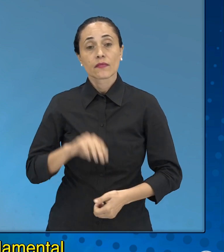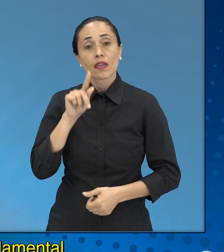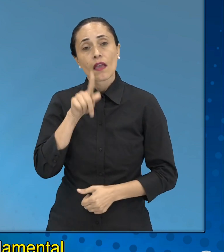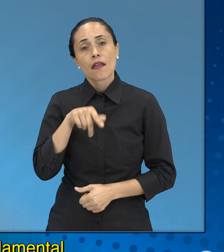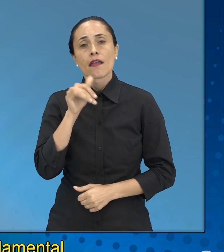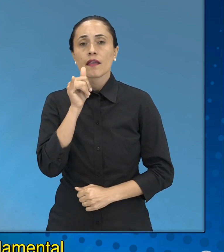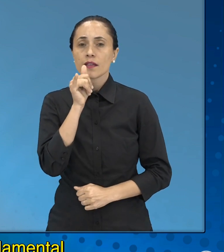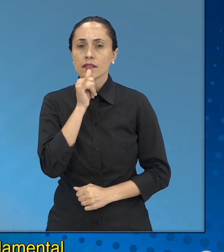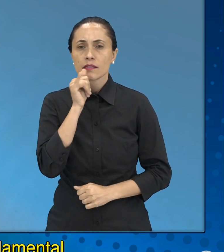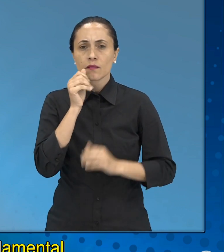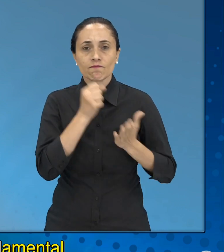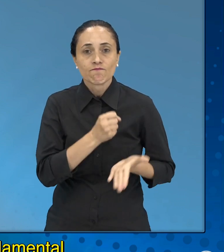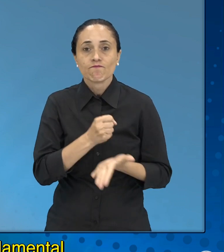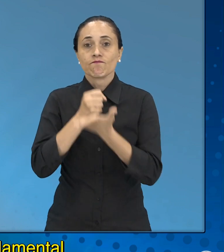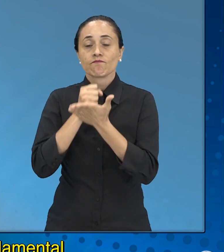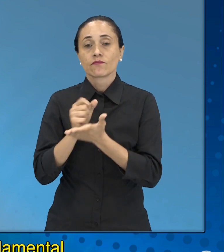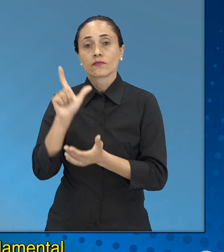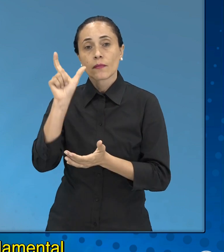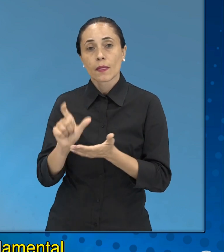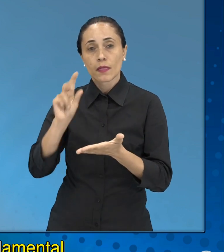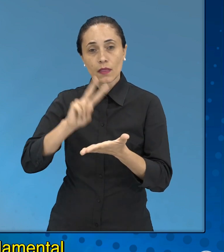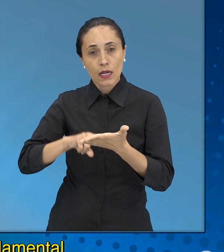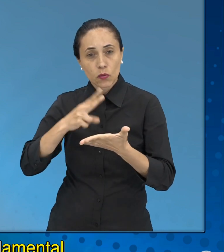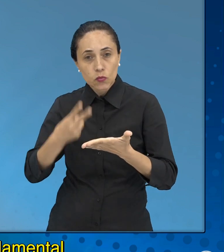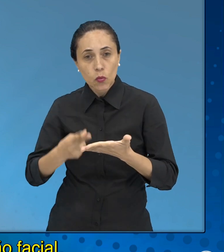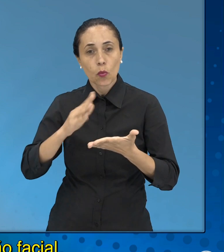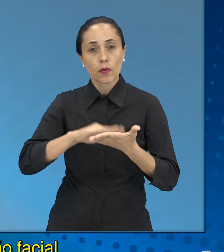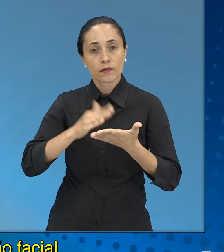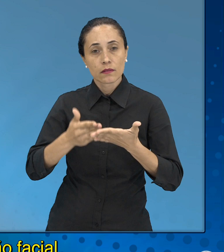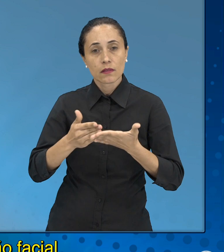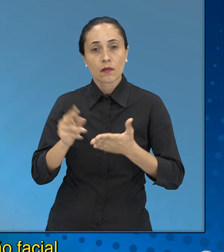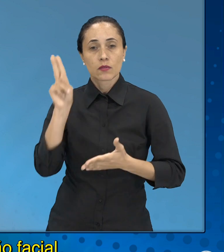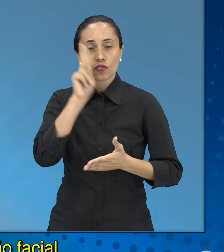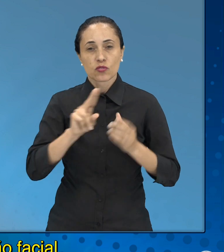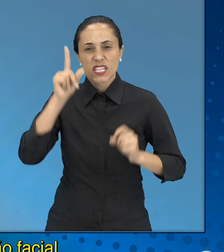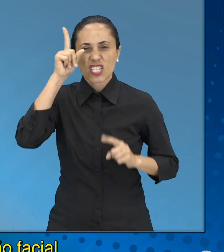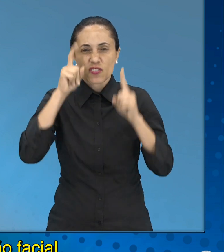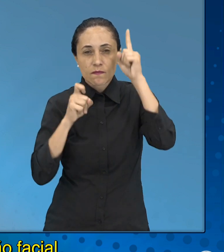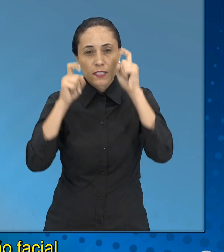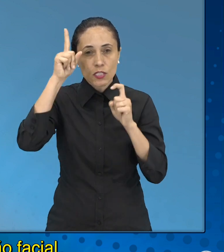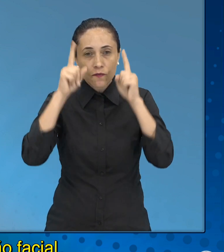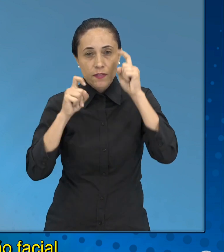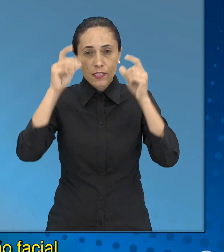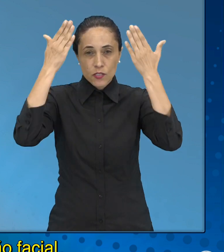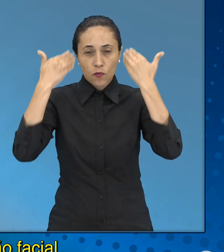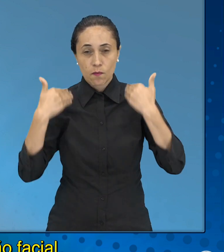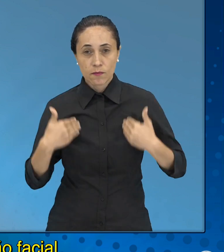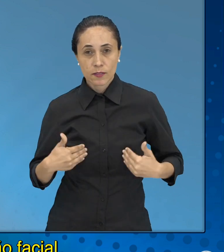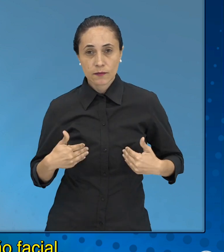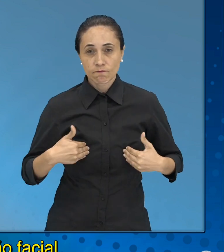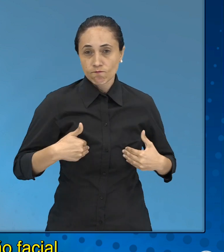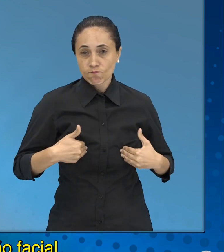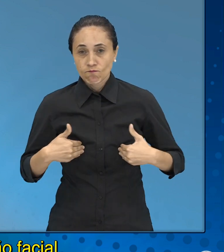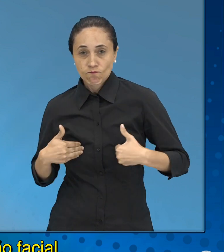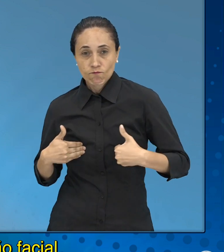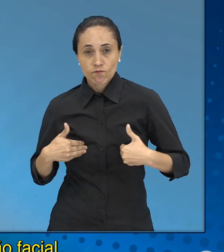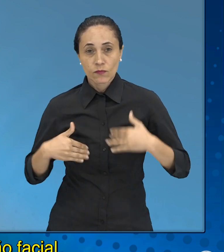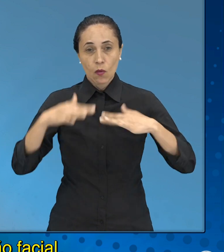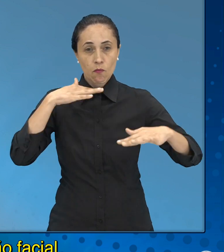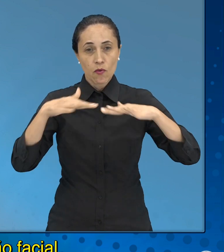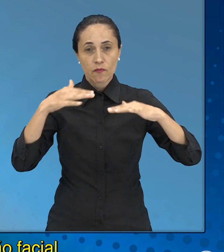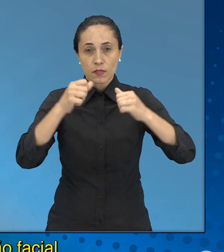exemplo, é fundamental o tradutor-intérprete usar e abusar da expressão facial e corporal, usando